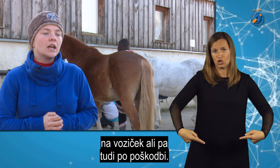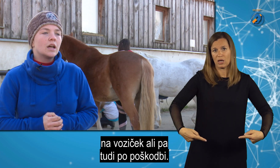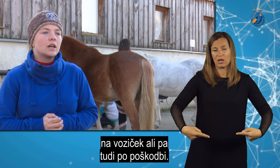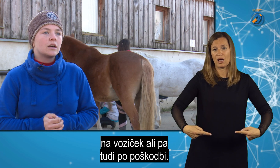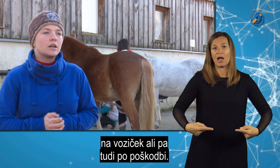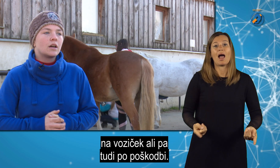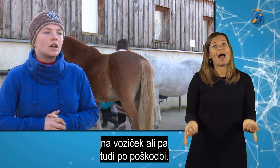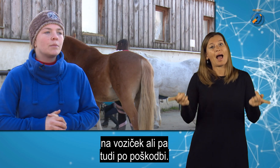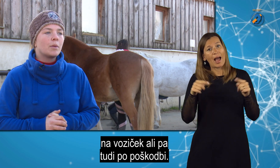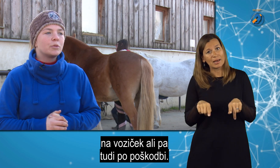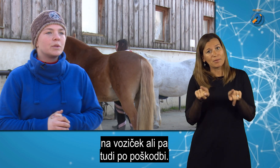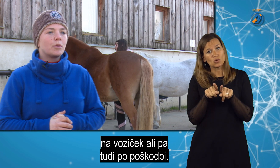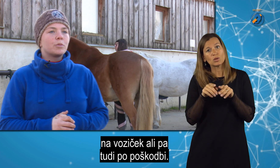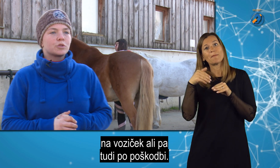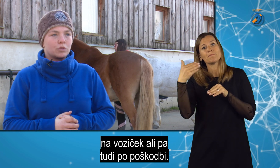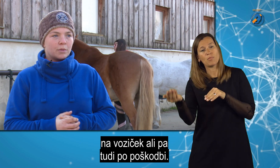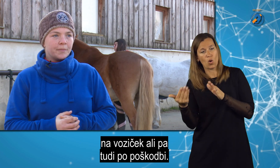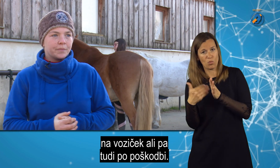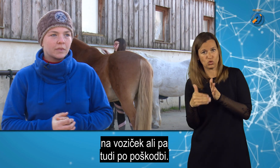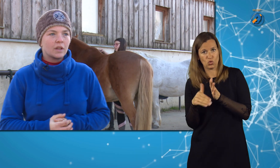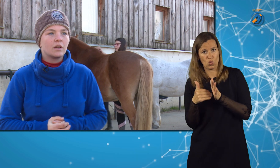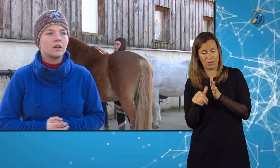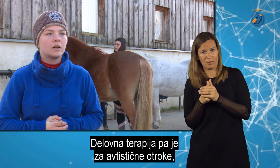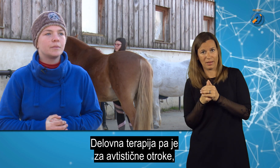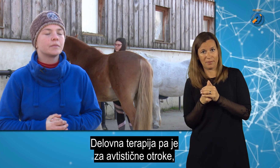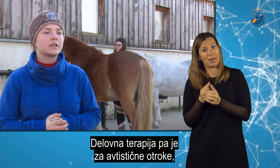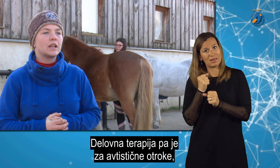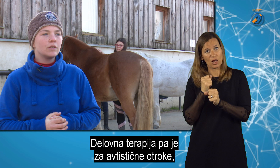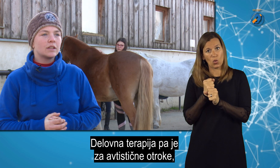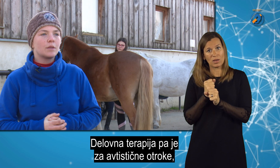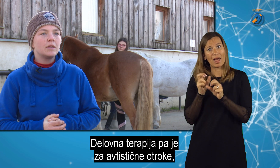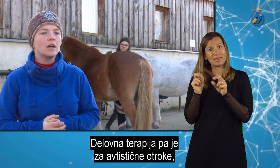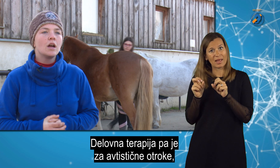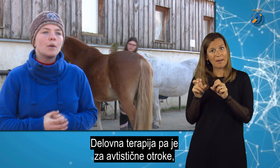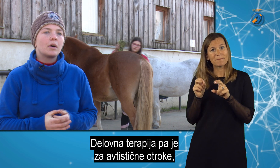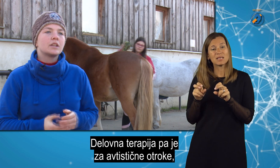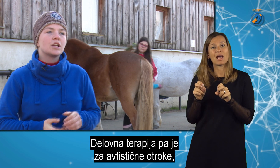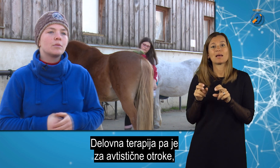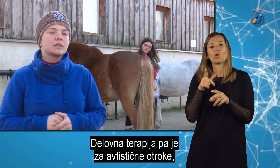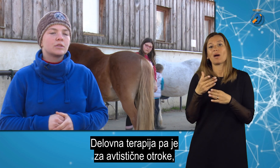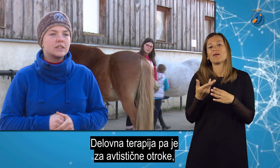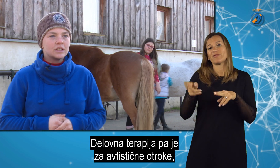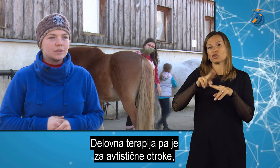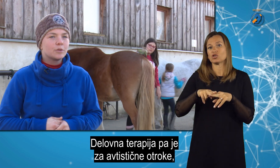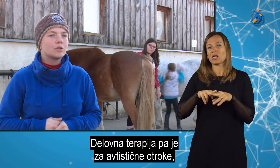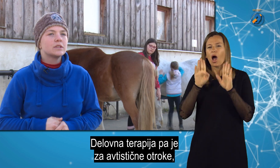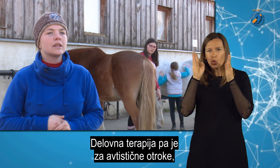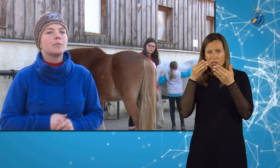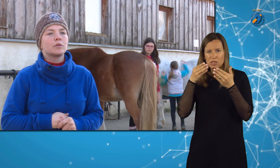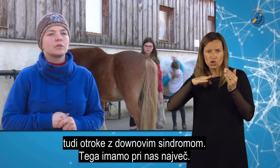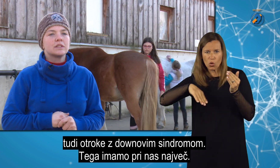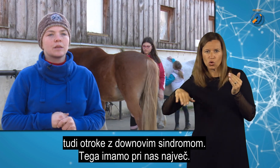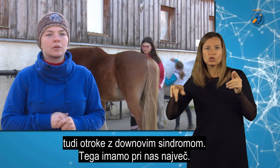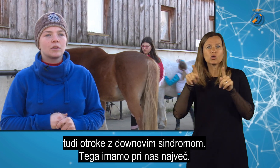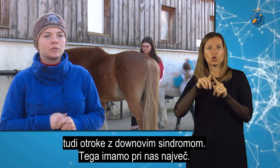voziček, ali pa tudi po poškodbi. Delovna terapija pa načeloma z avtističnimi otroci,